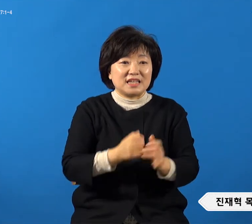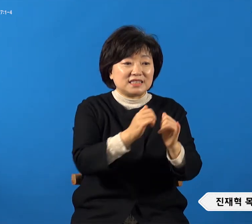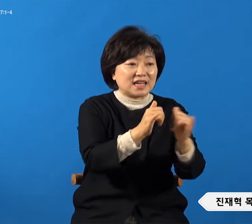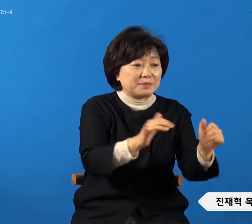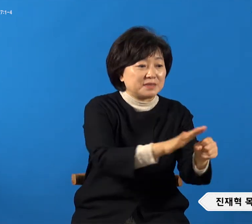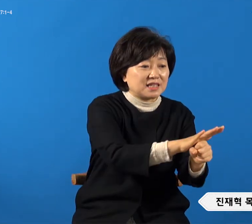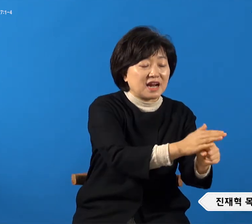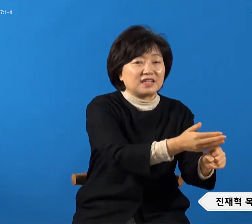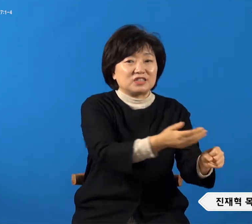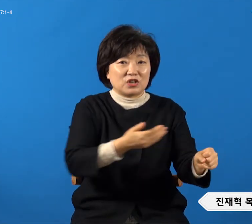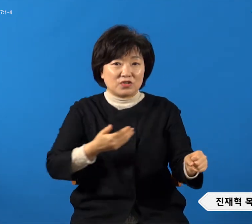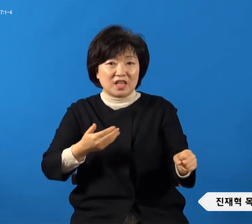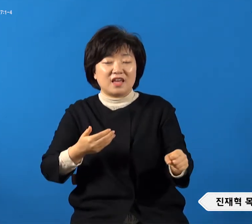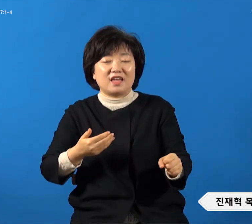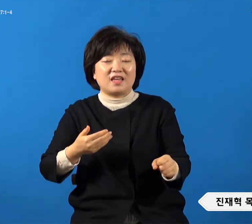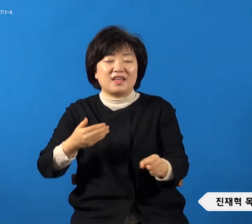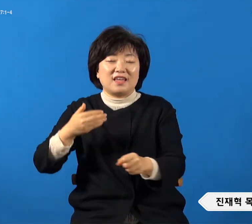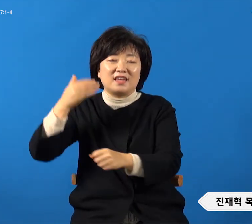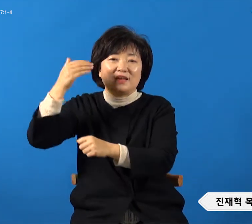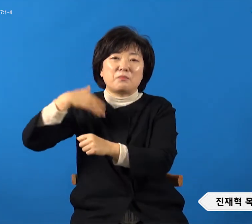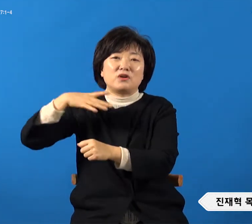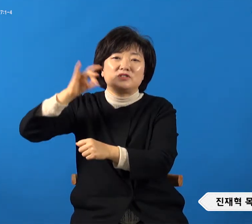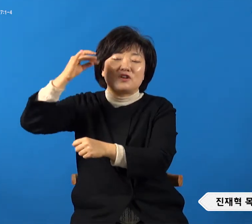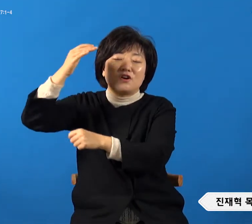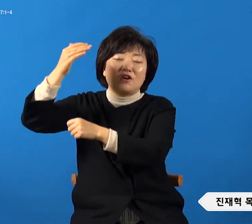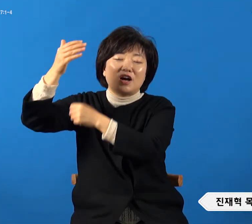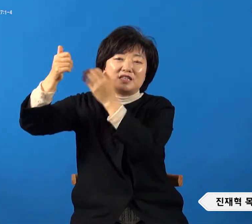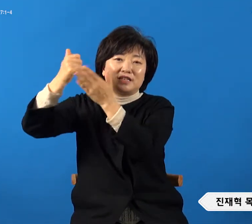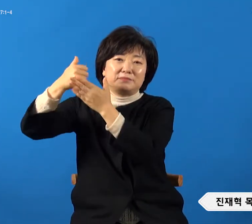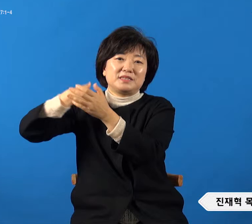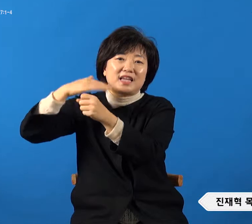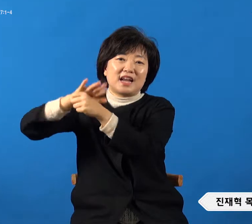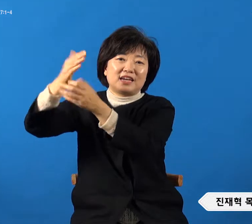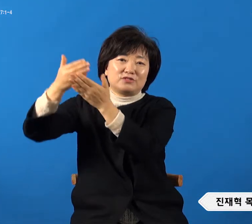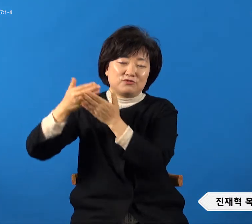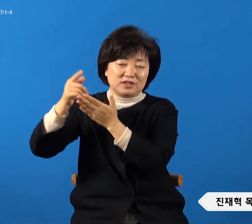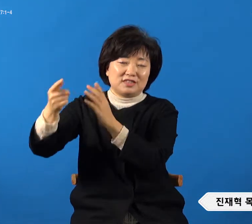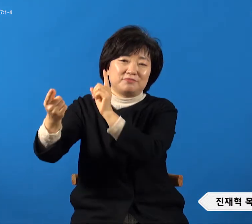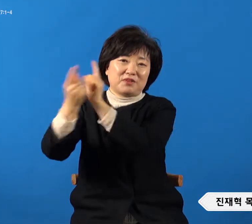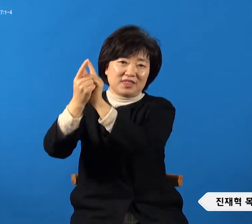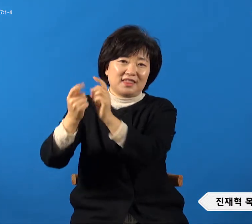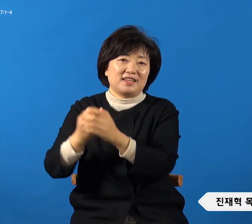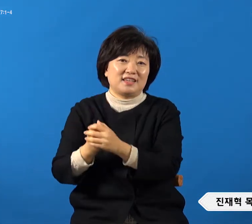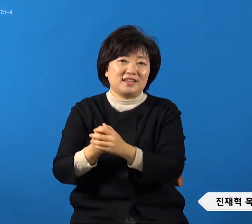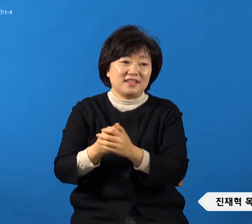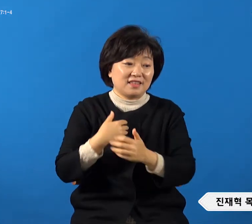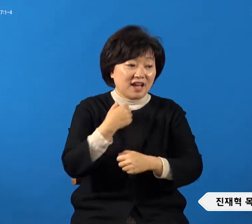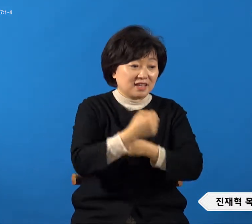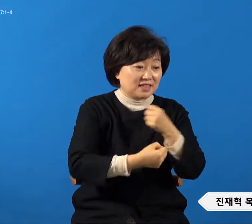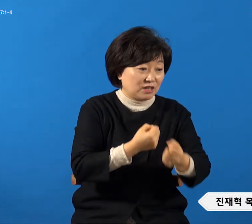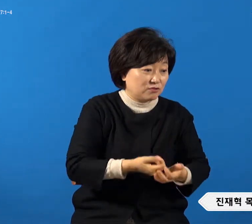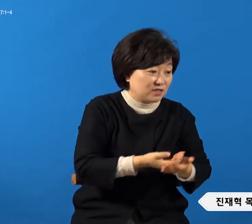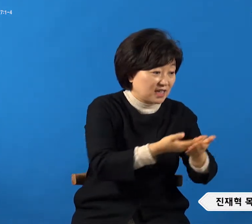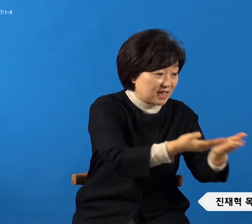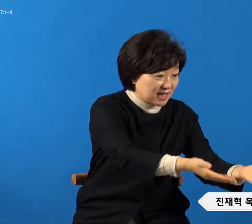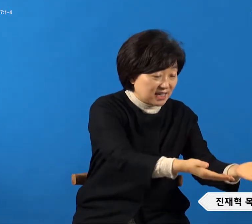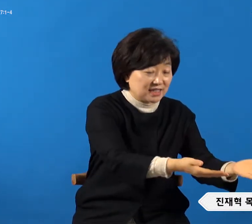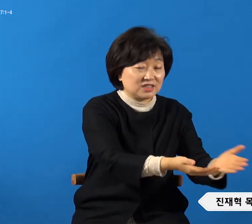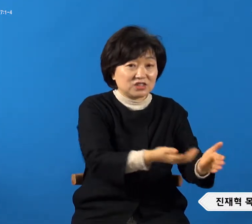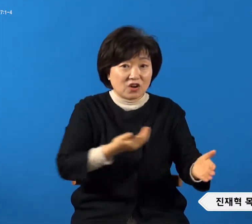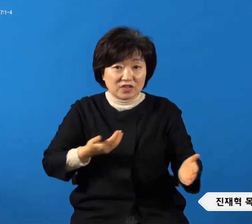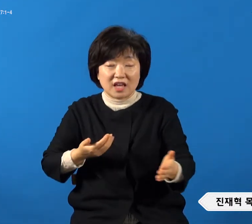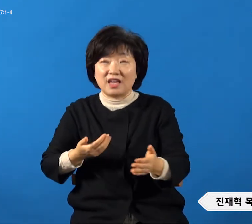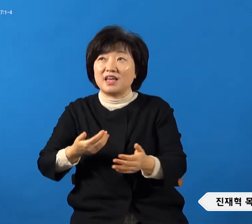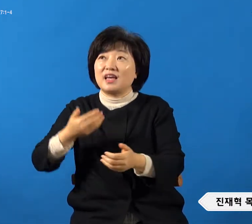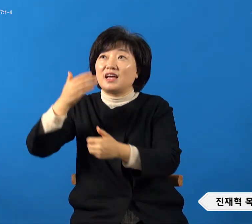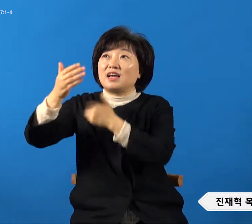사람들을 사랑하기 전에 먼저 나를 사랑하신 하나님을 만납니다. 내가 사람들을 자유케 하기 전에 나를 자유케 하신